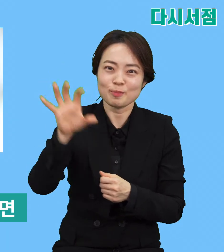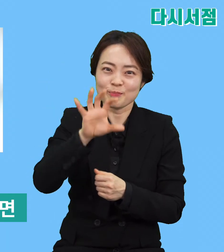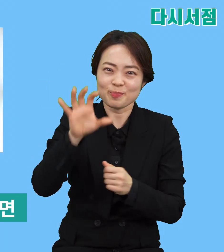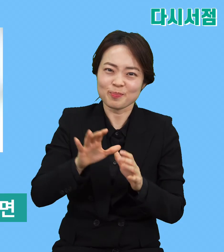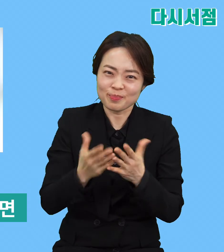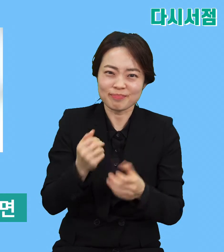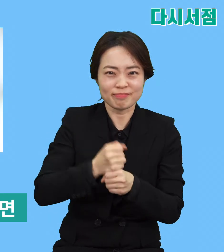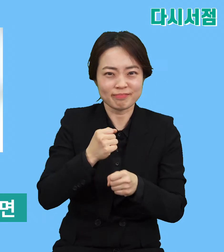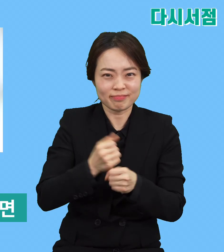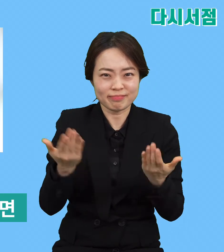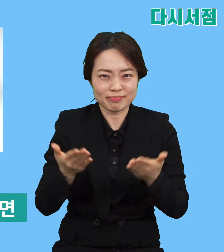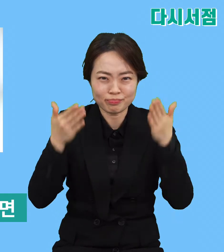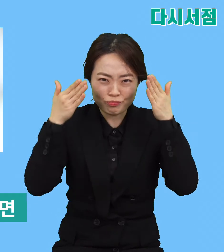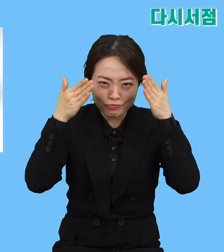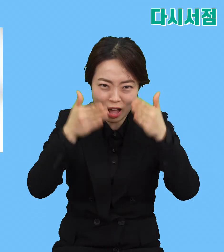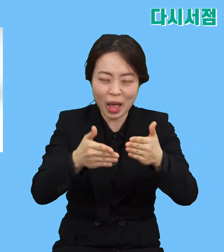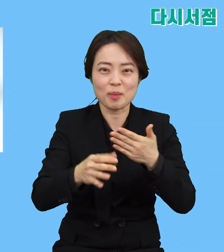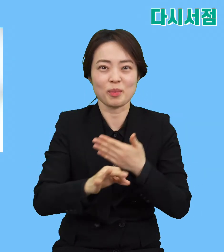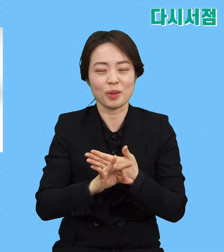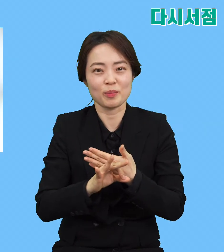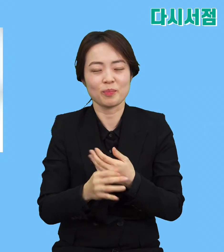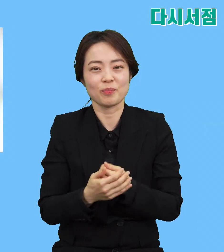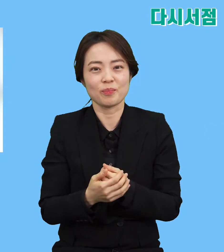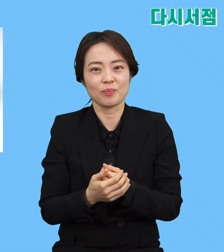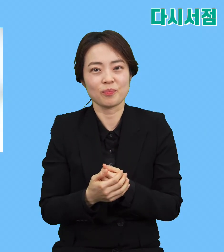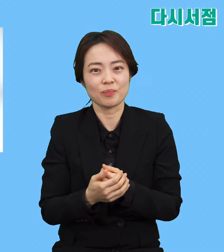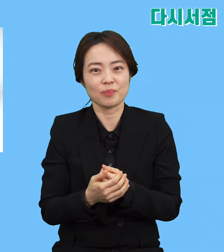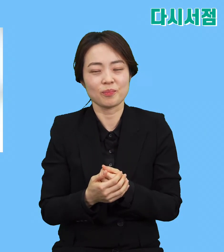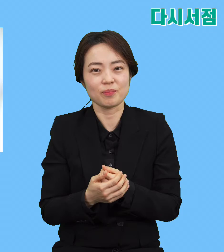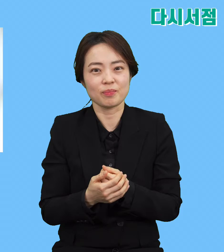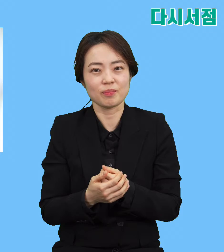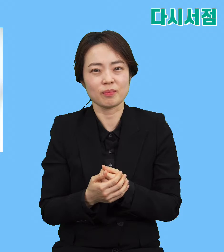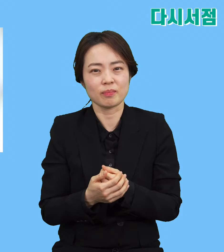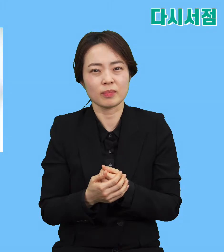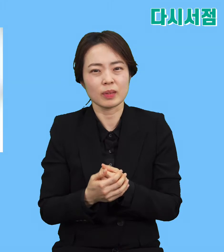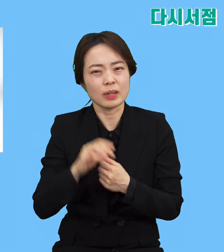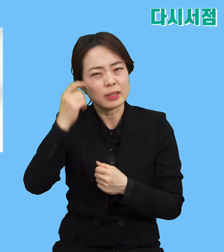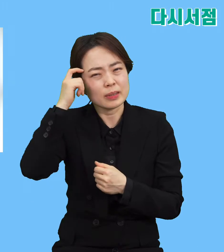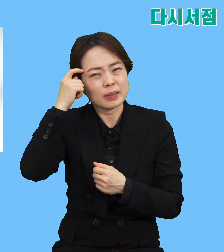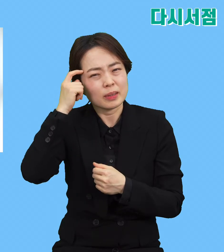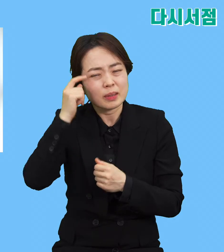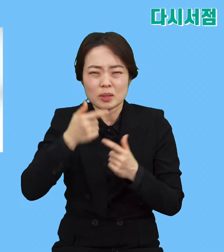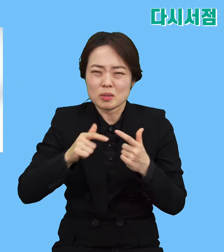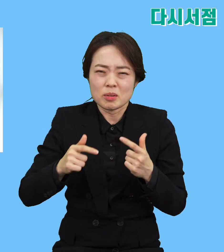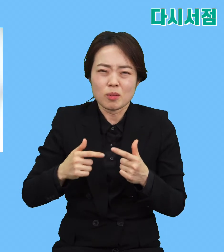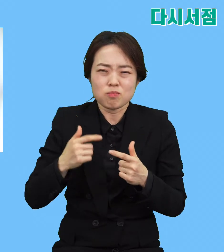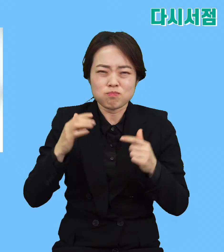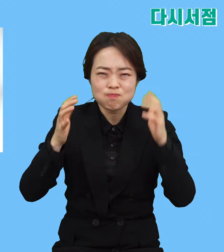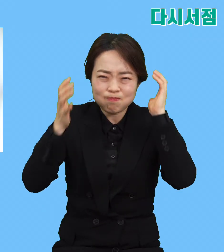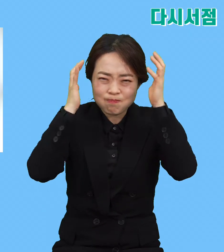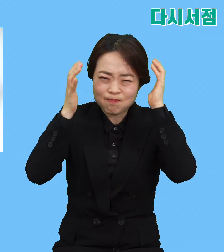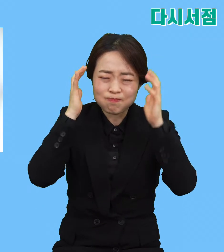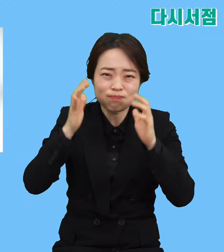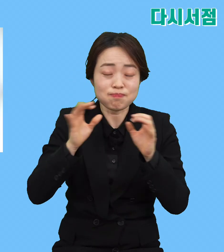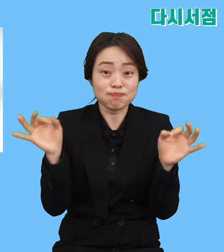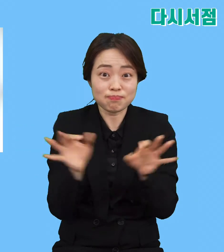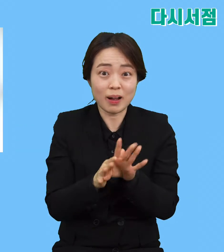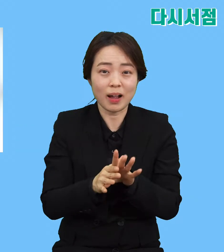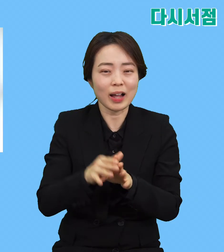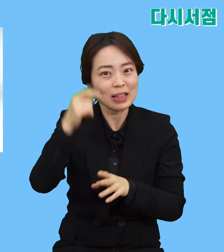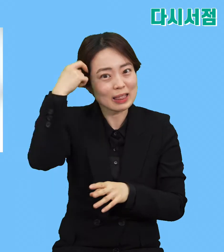거를 하면 뭔가 잡념이 사라지고 마음이 편해지는 그런 느낌이